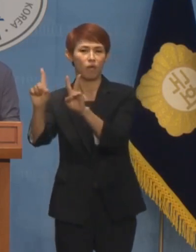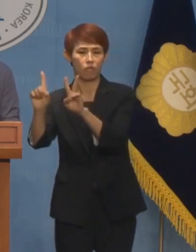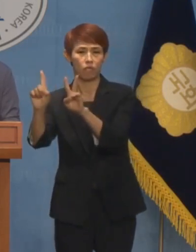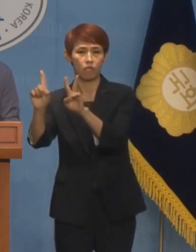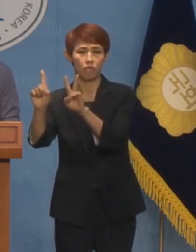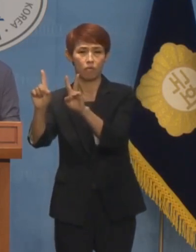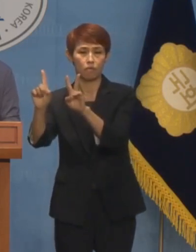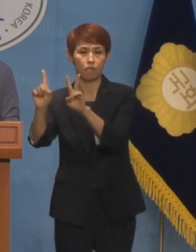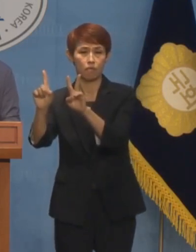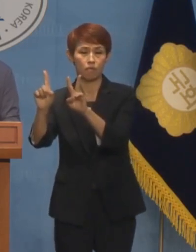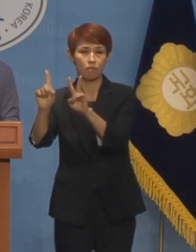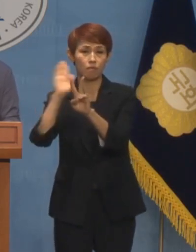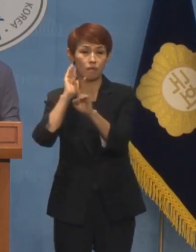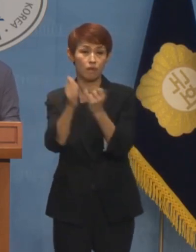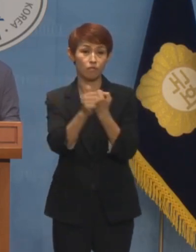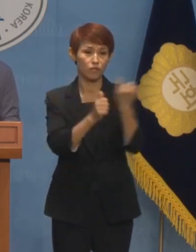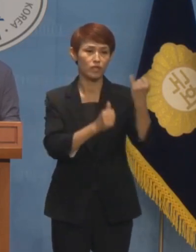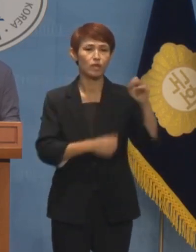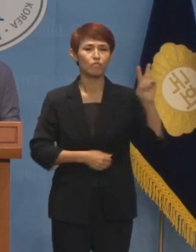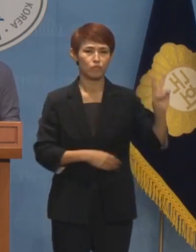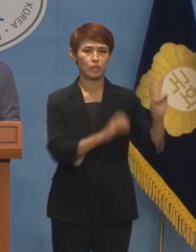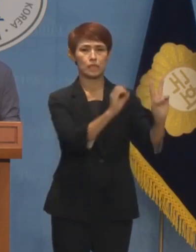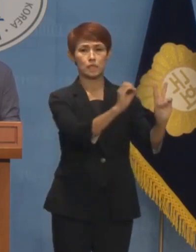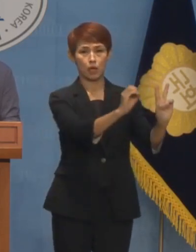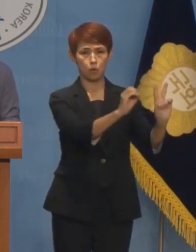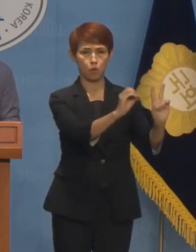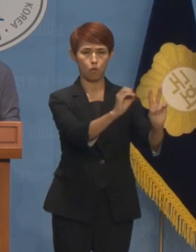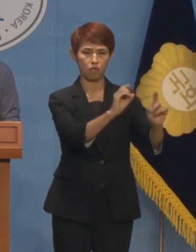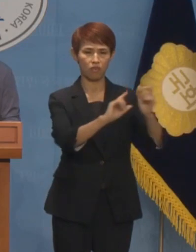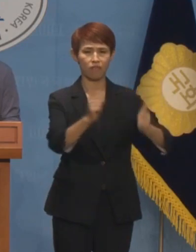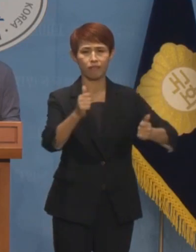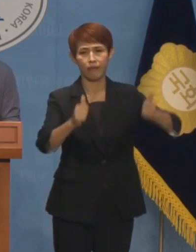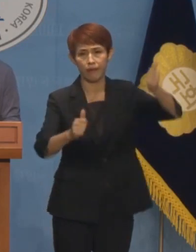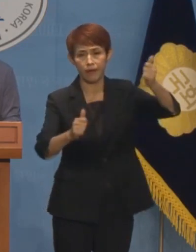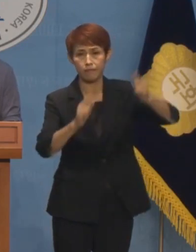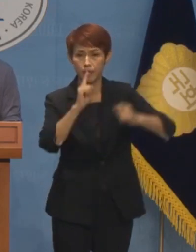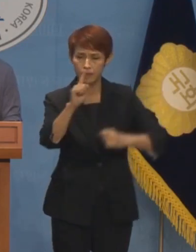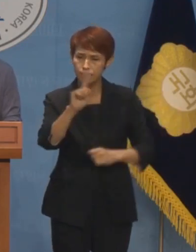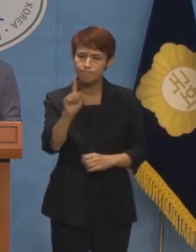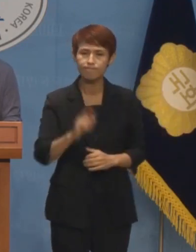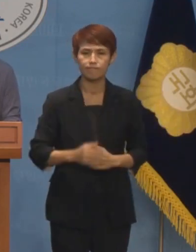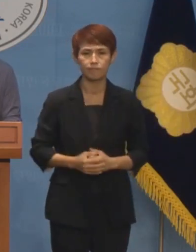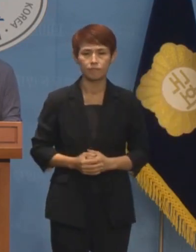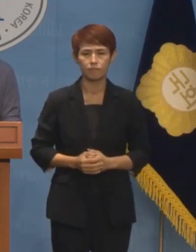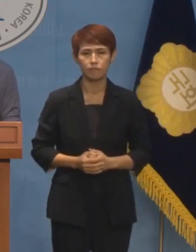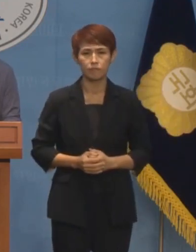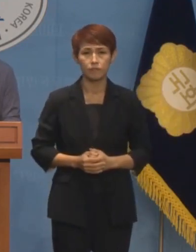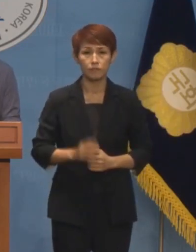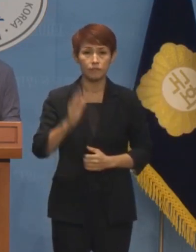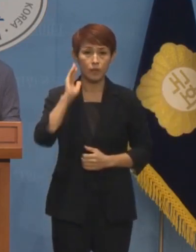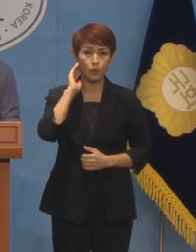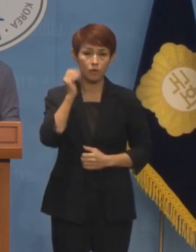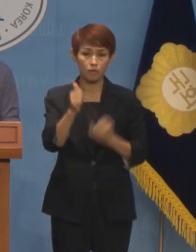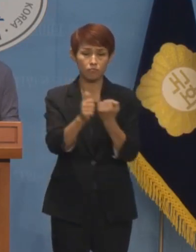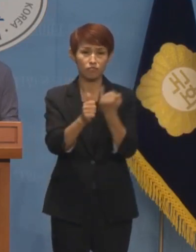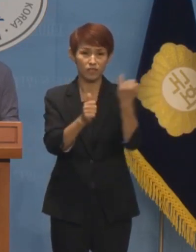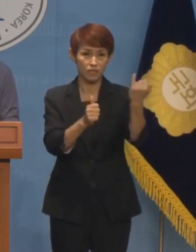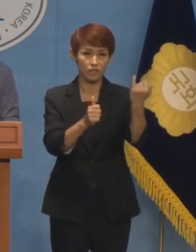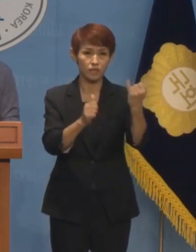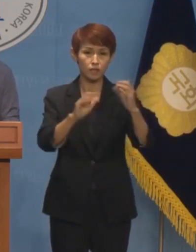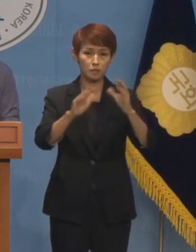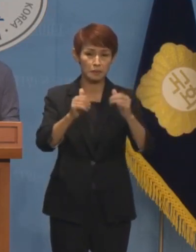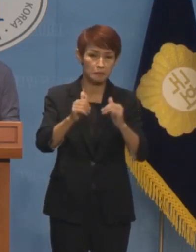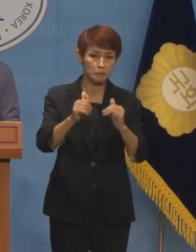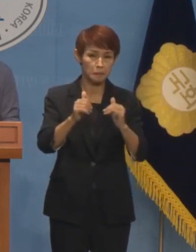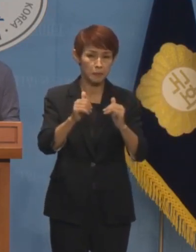하면서 배우자인 김건희 여사를 V0라고 칭하겠습니까? 일국의 대통령 배우자가 국민의 눈을